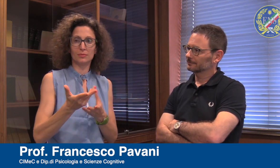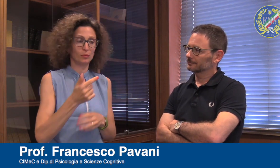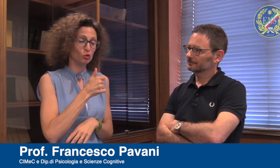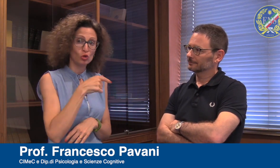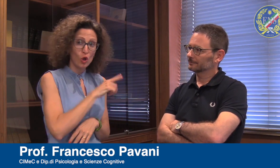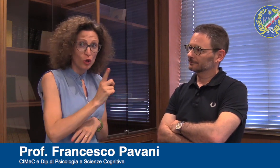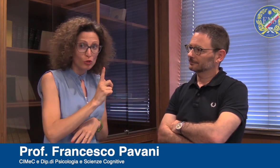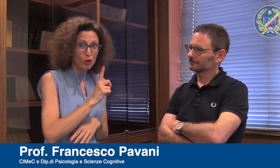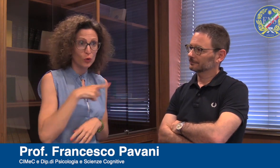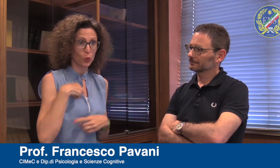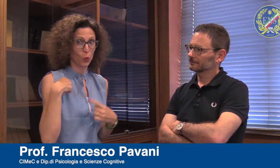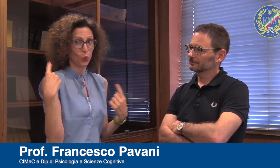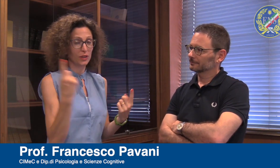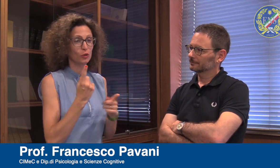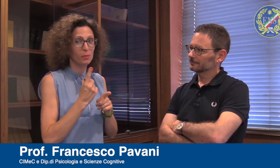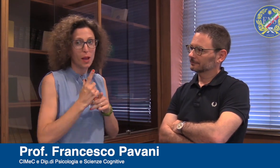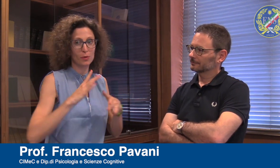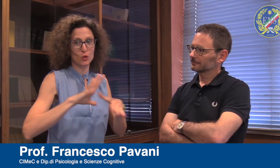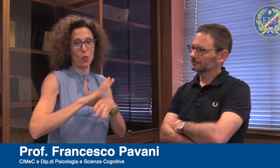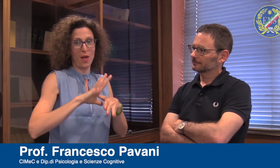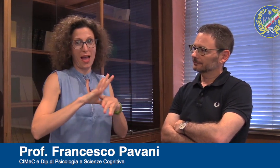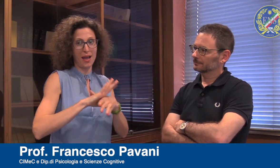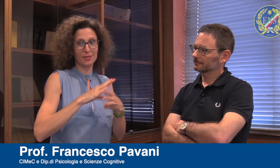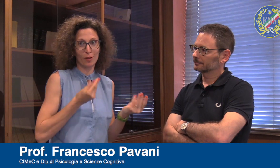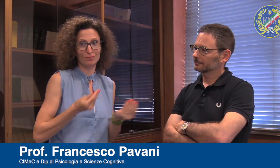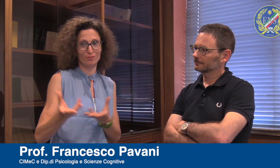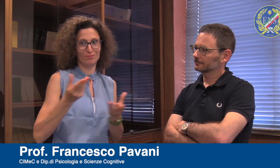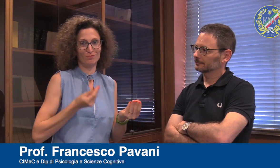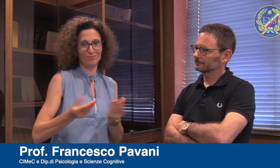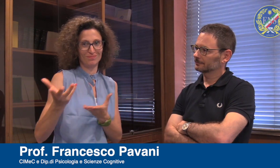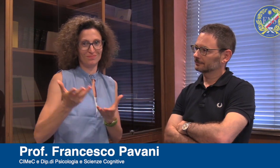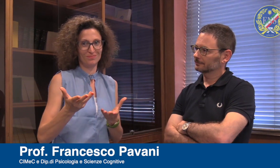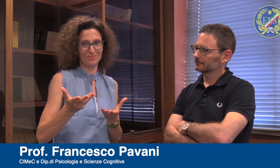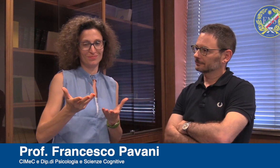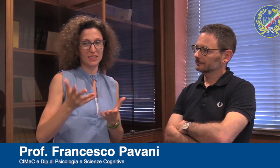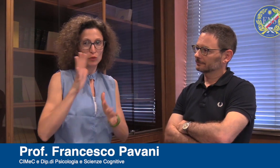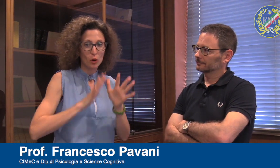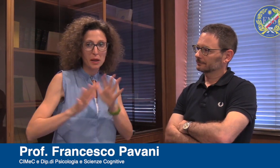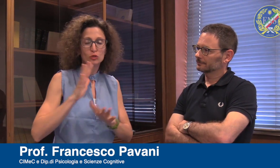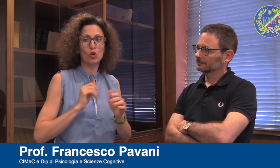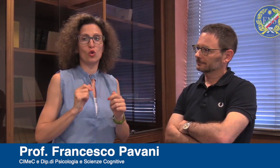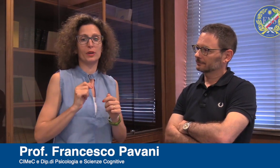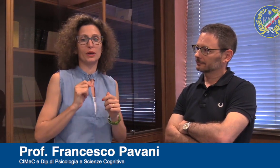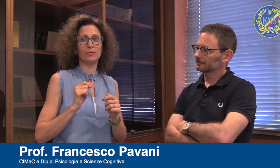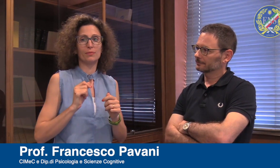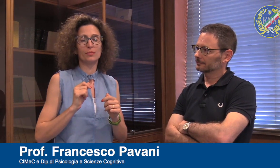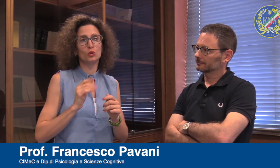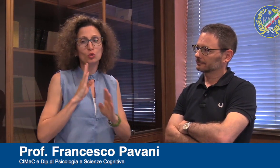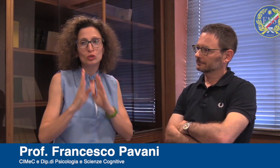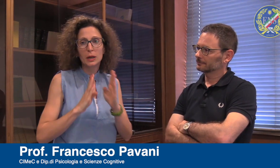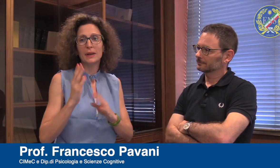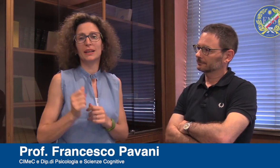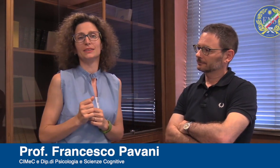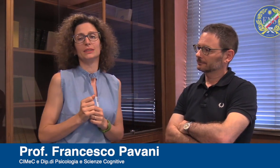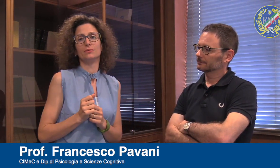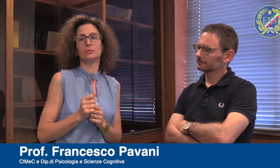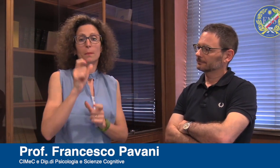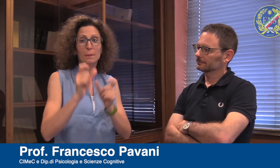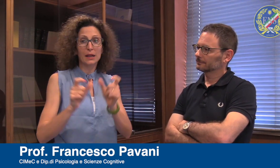all'interno della comunità di sordi. Questo ci fa capire che dobbiamo lavorare come squadra,